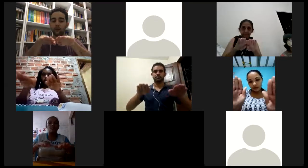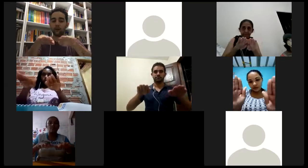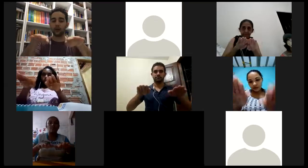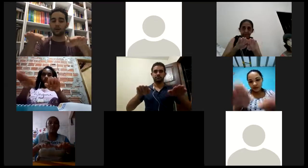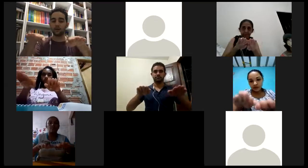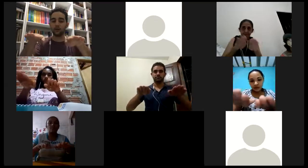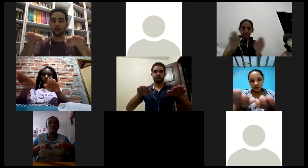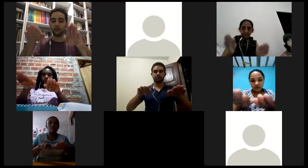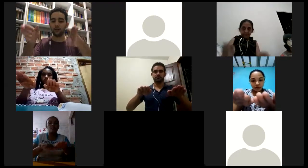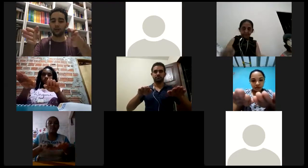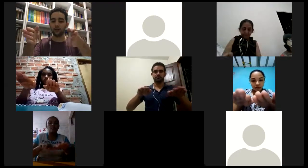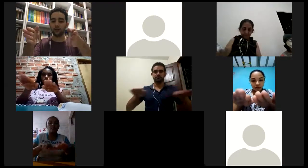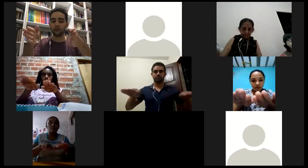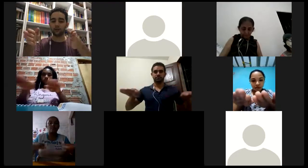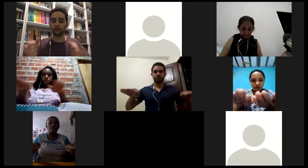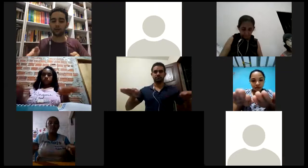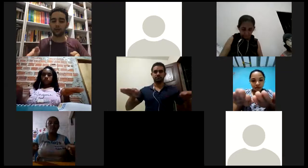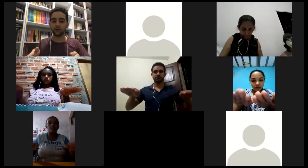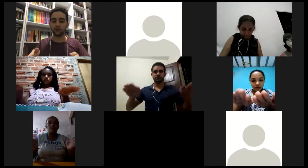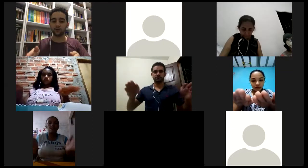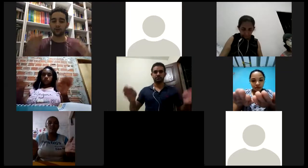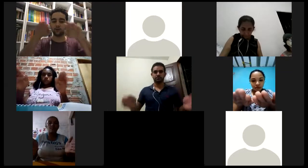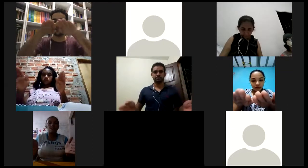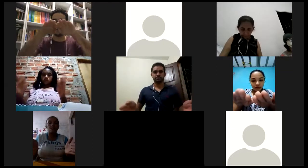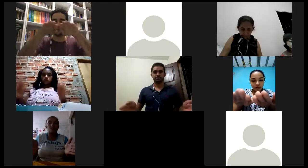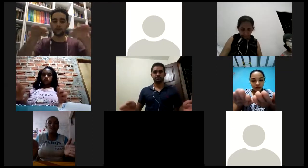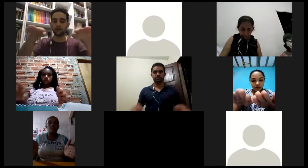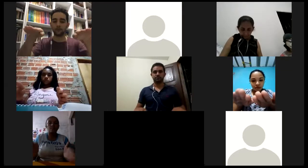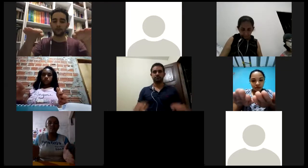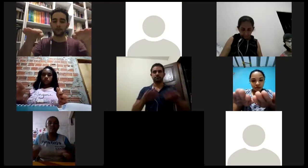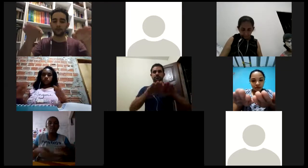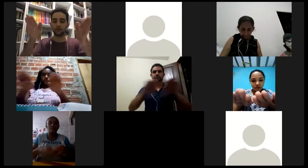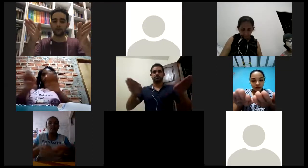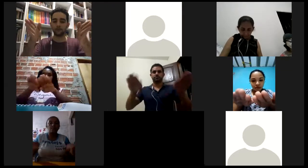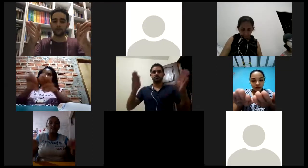vou abrir e descer como se eu estivesse fazendo uma mesa.